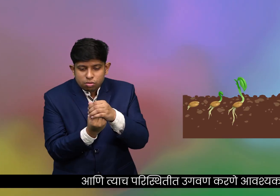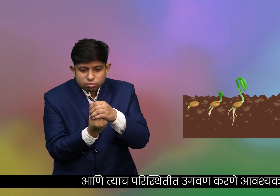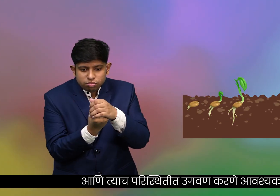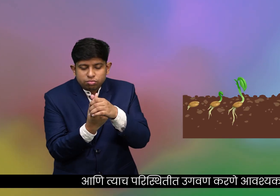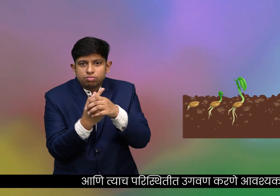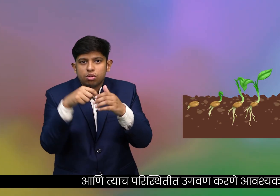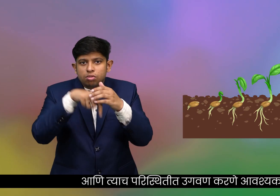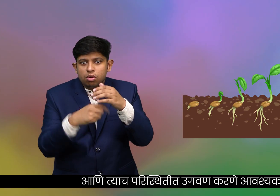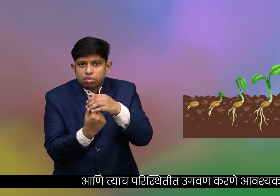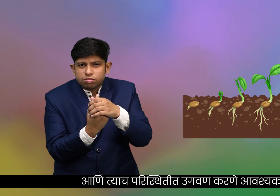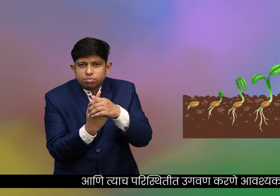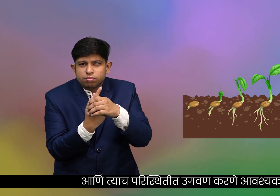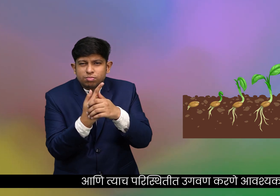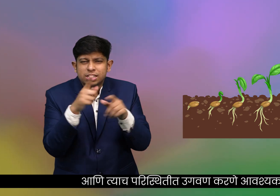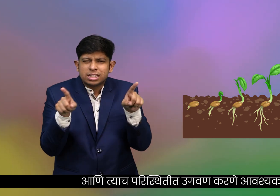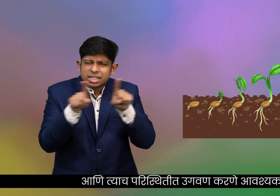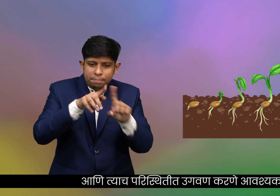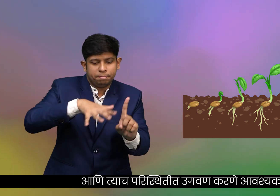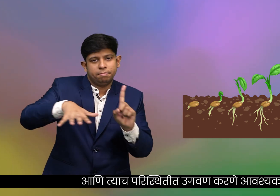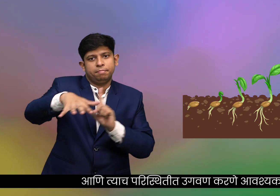करणे आवश्यक आहे.